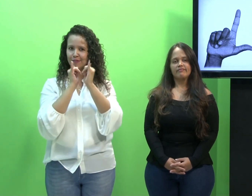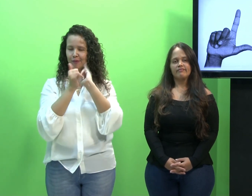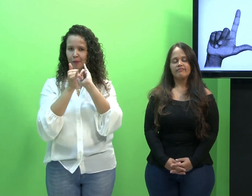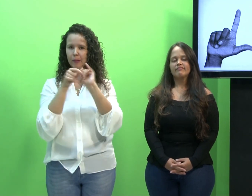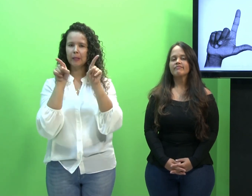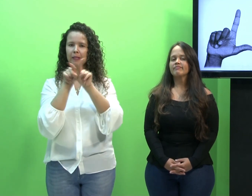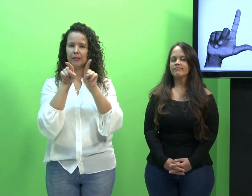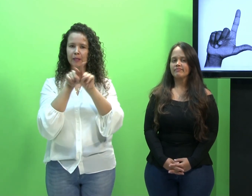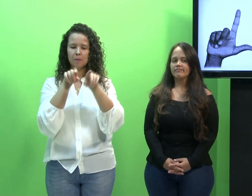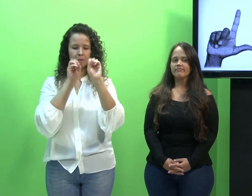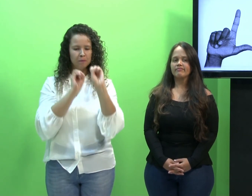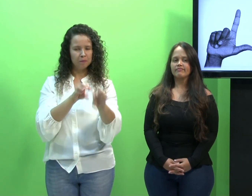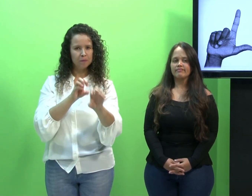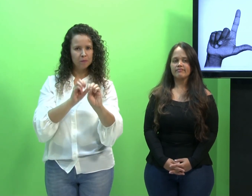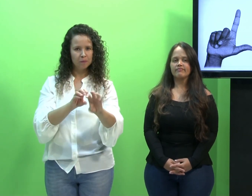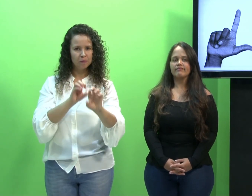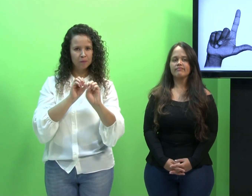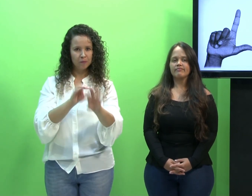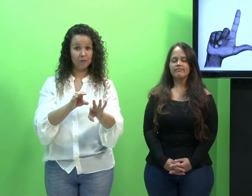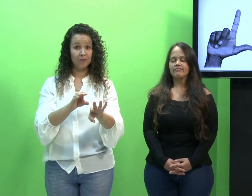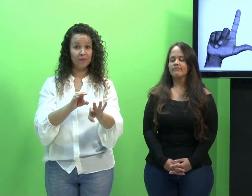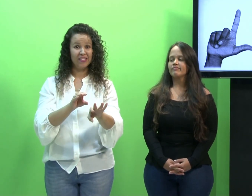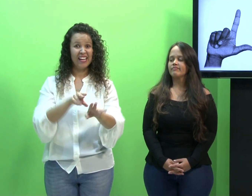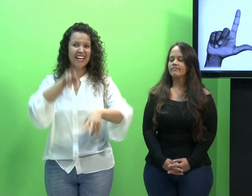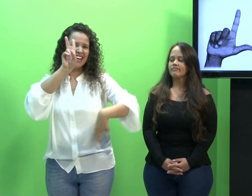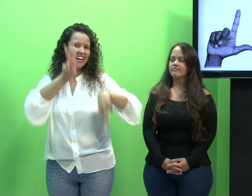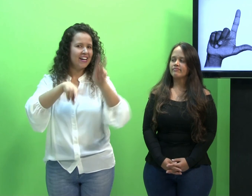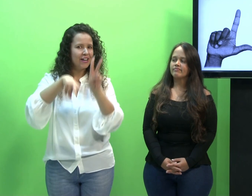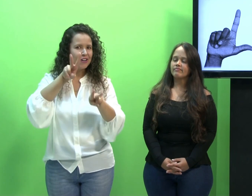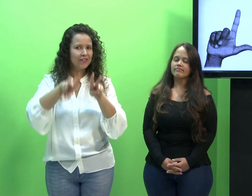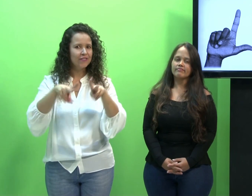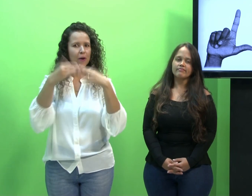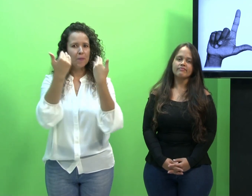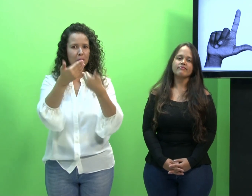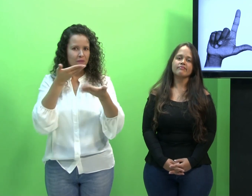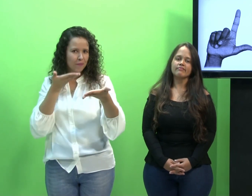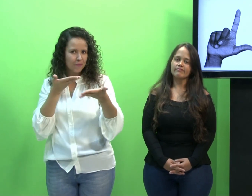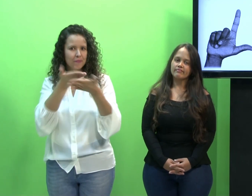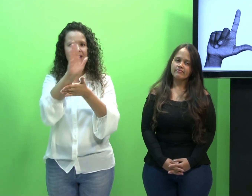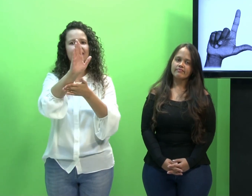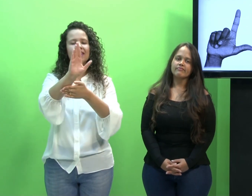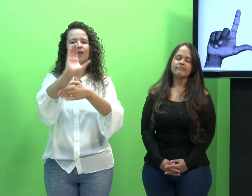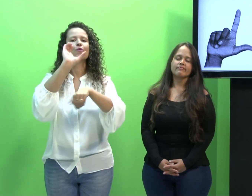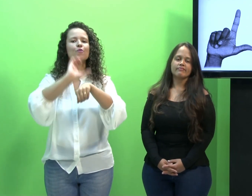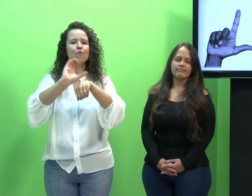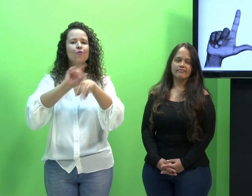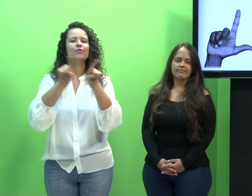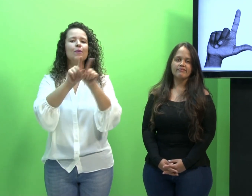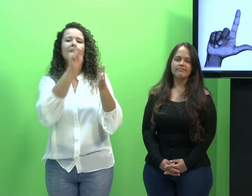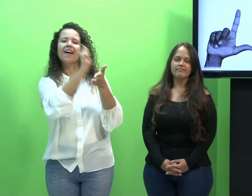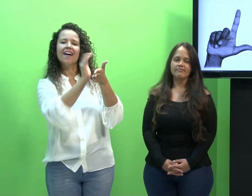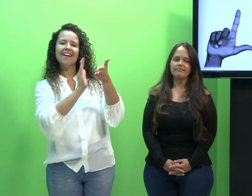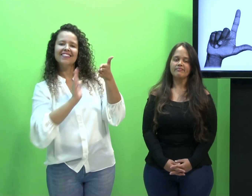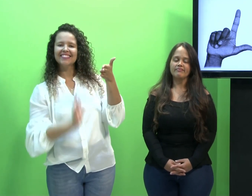e à educação nos processos seletivos, nas atividades e nos conteúdos